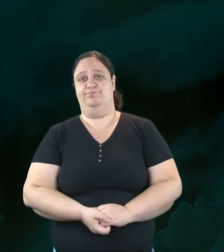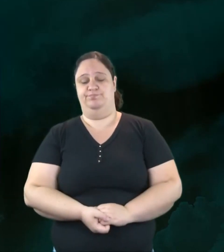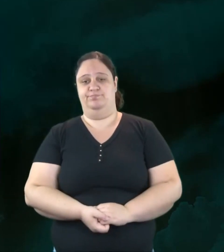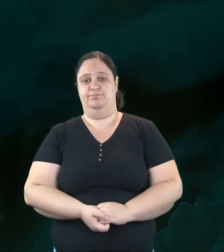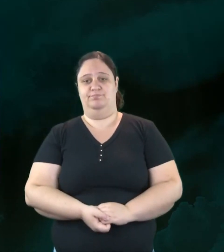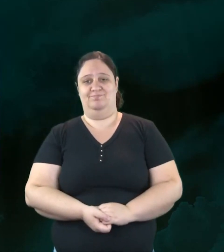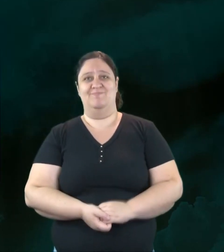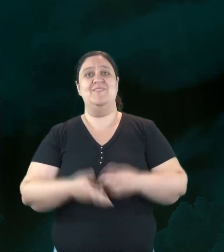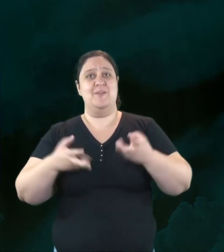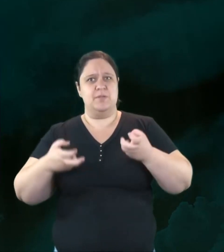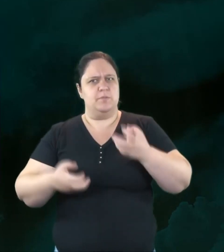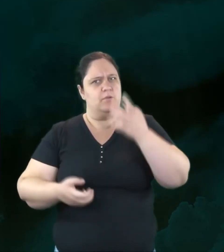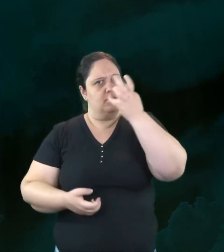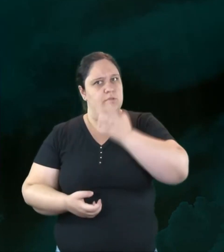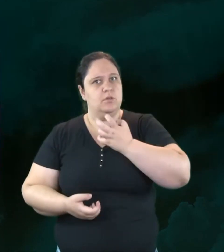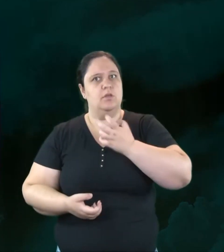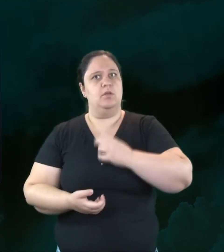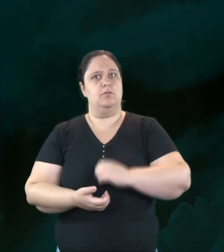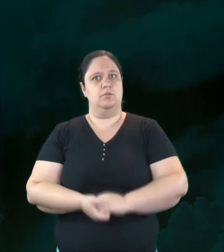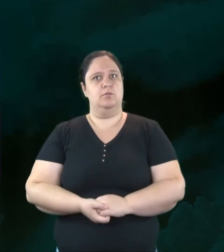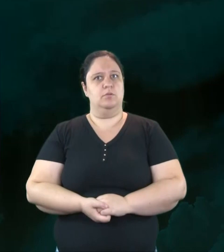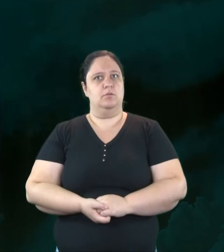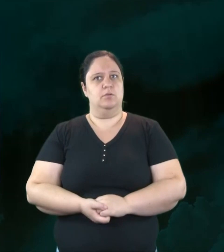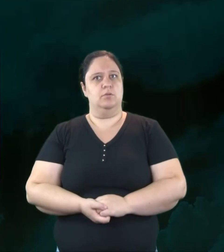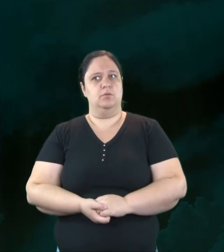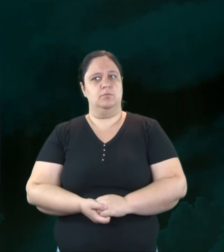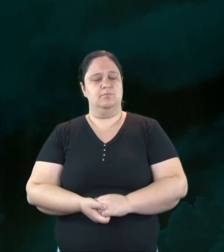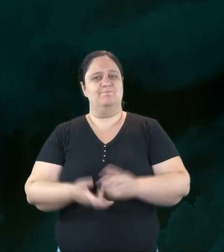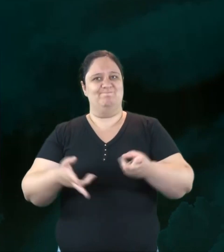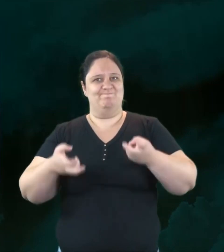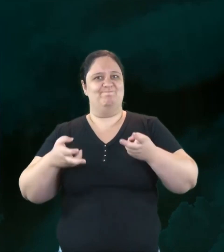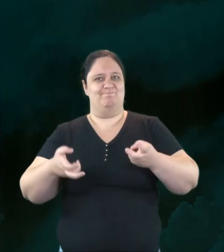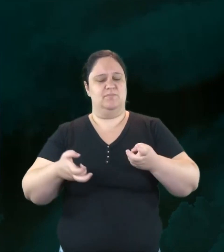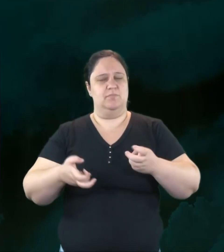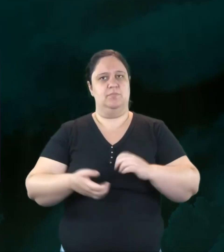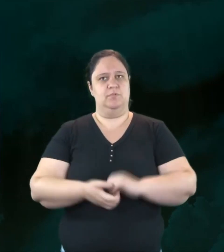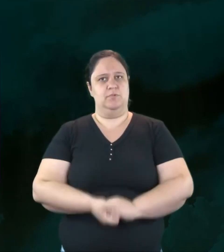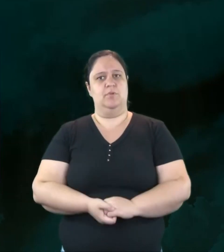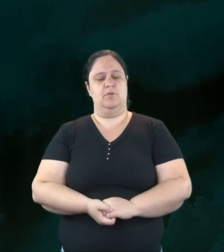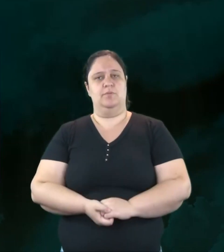Vocês estão vendo a seriedade disso? Rompamos os seus laços e